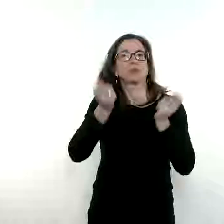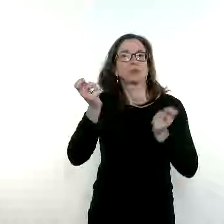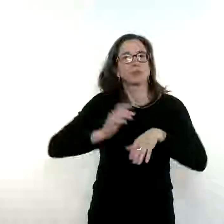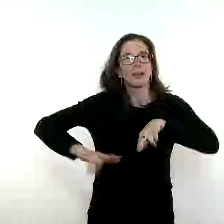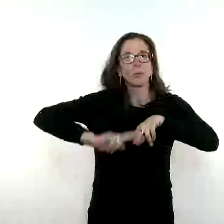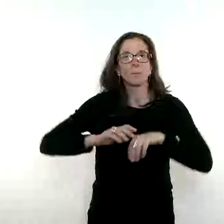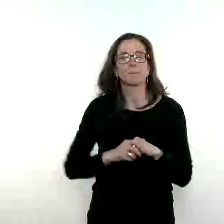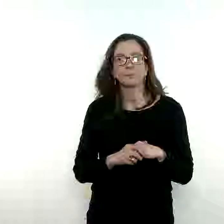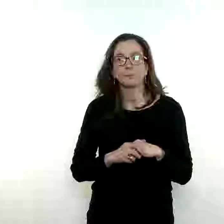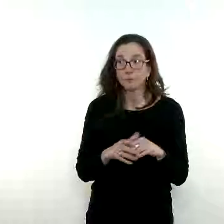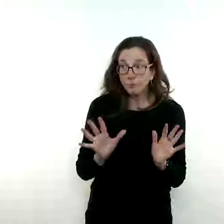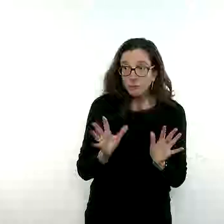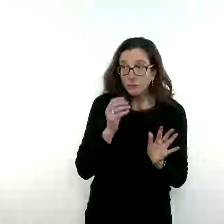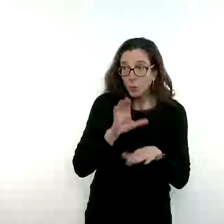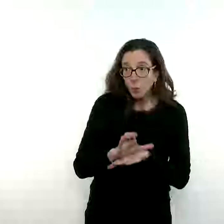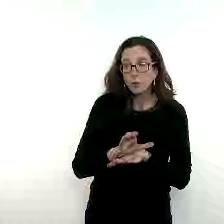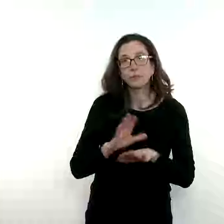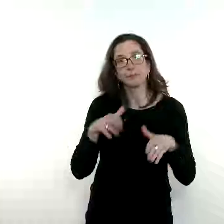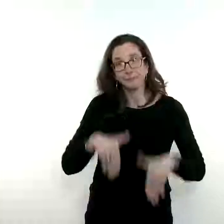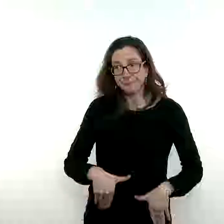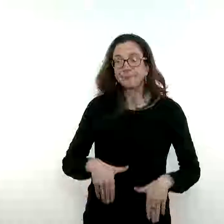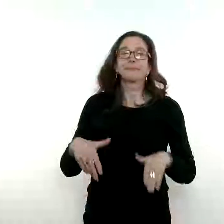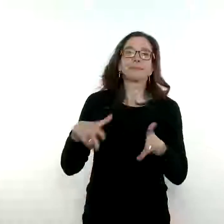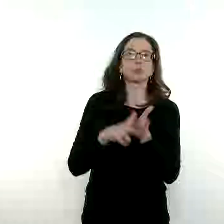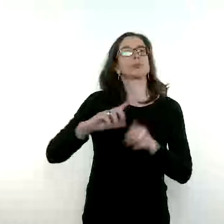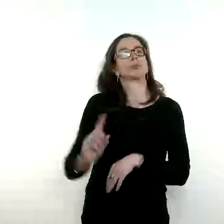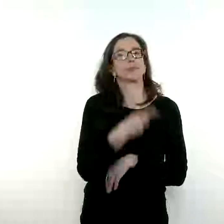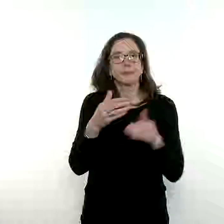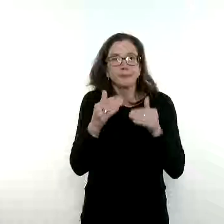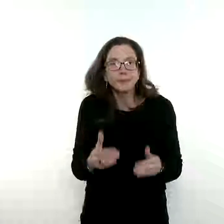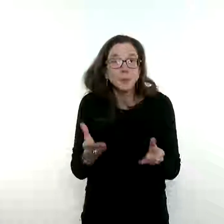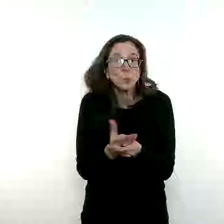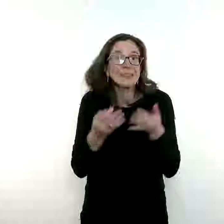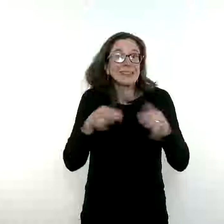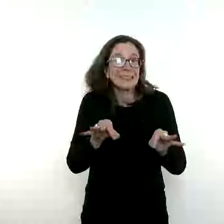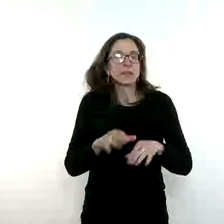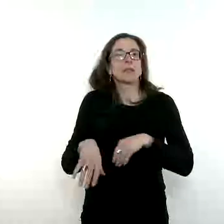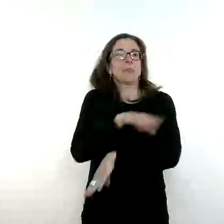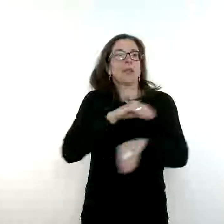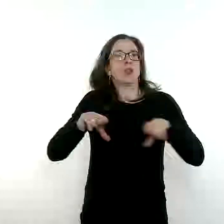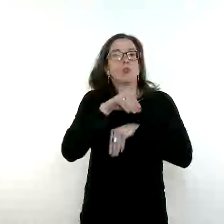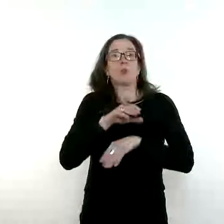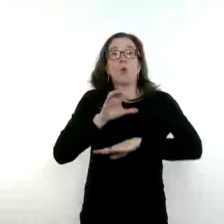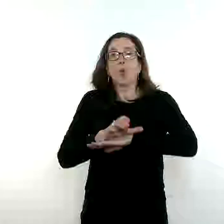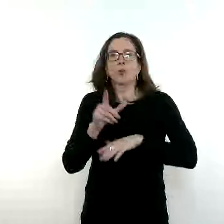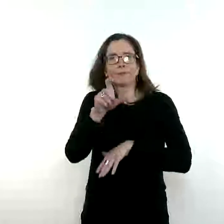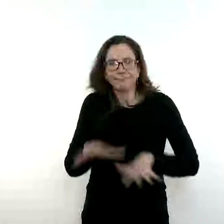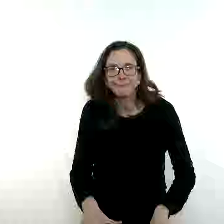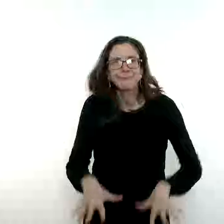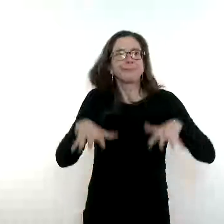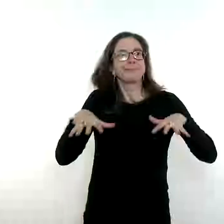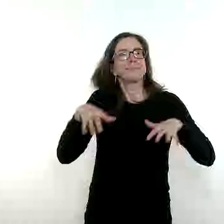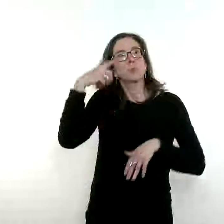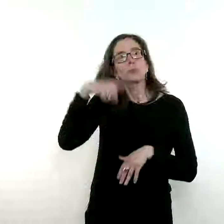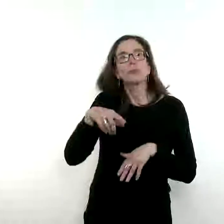Contre? Abstention. Adopté à l'unanimité. Affaire 10, aménagement de protection contre les inondations du Lantisargue